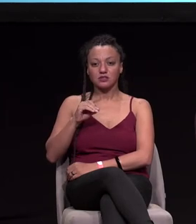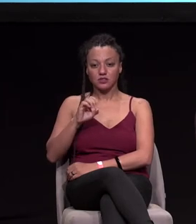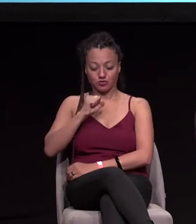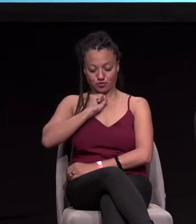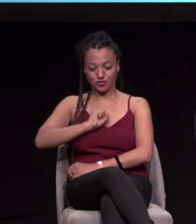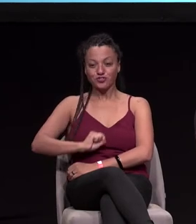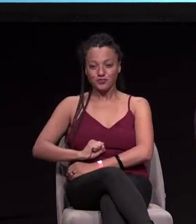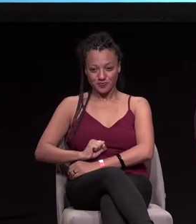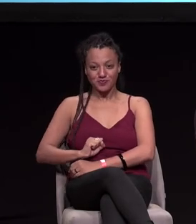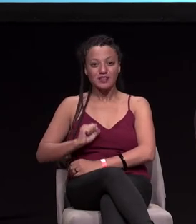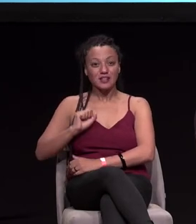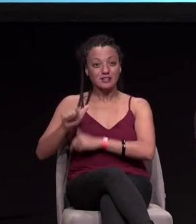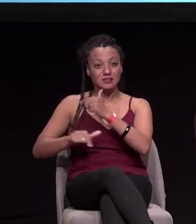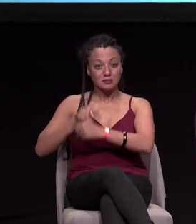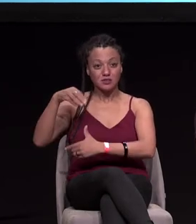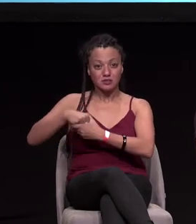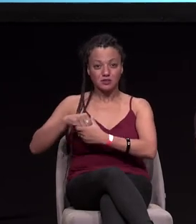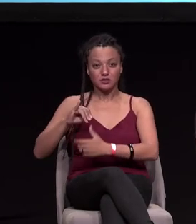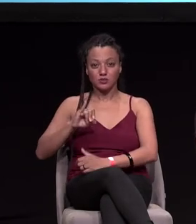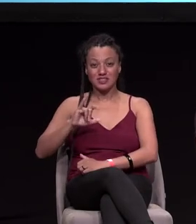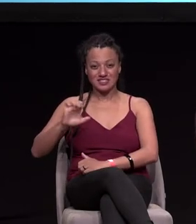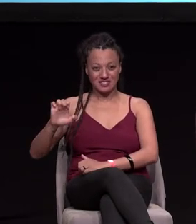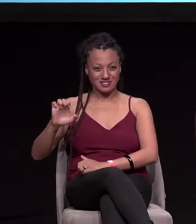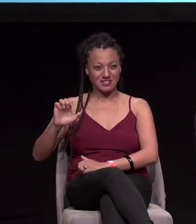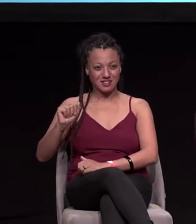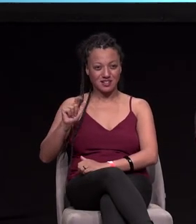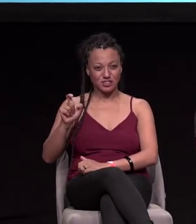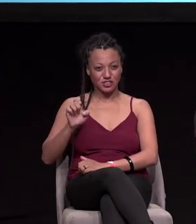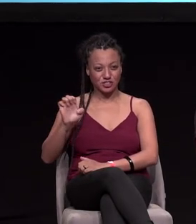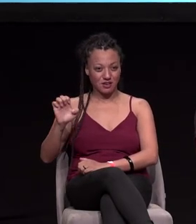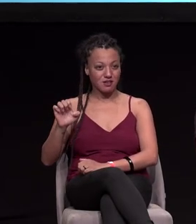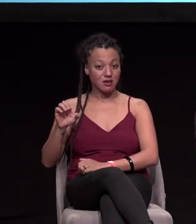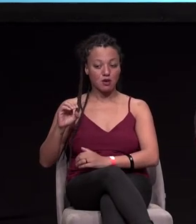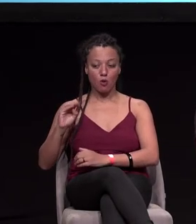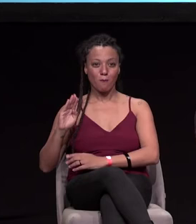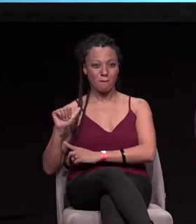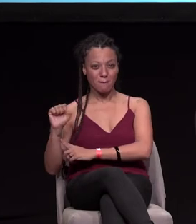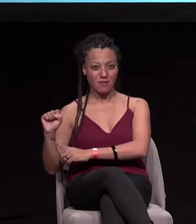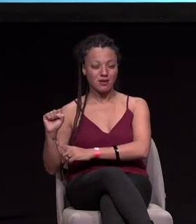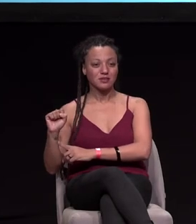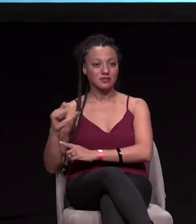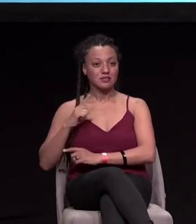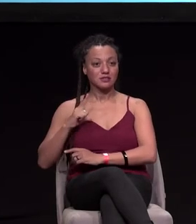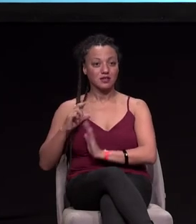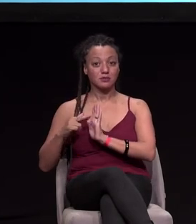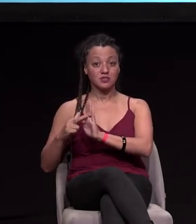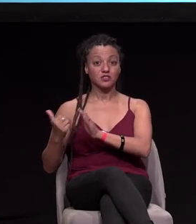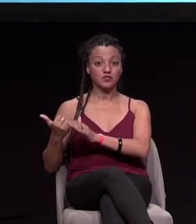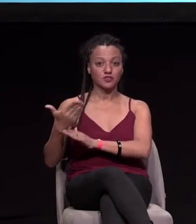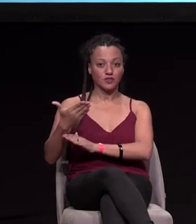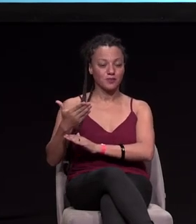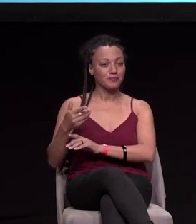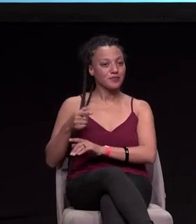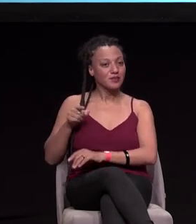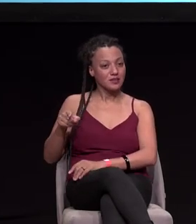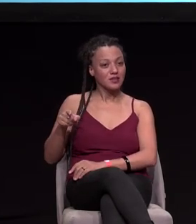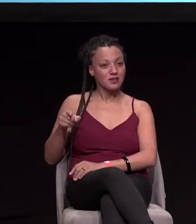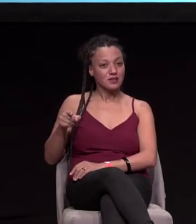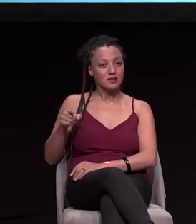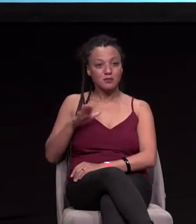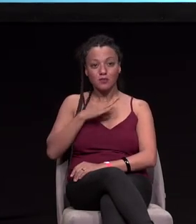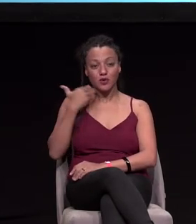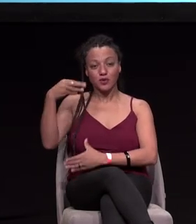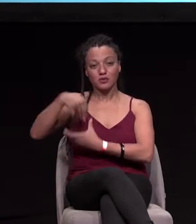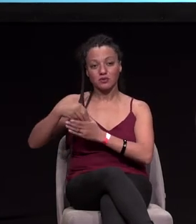já com essa represa representatividade fora né tanto é que ele morre dentro do eln e ele morre na casa de